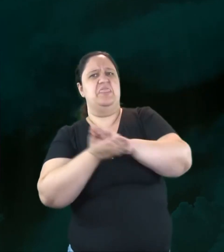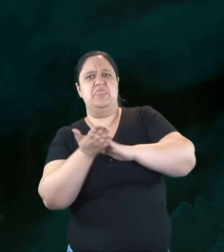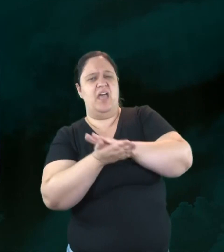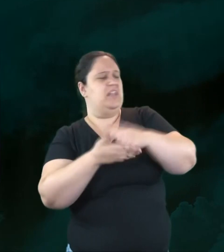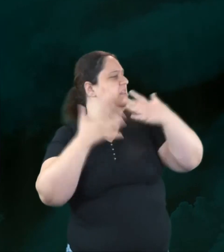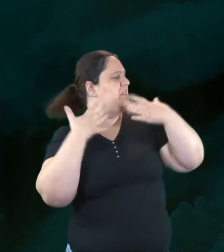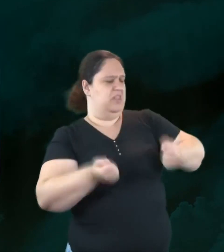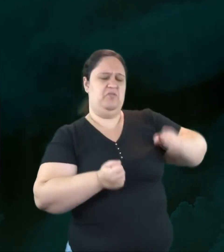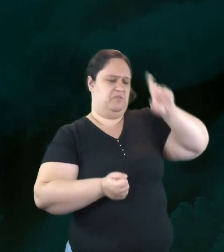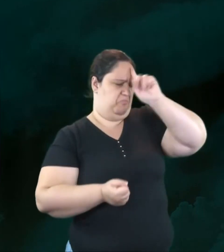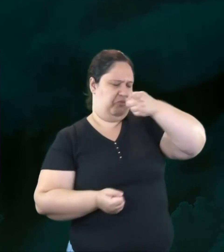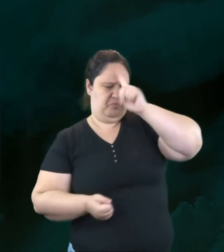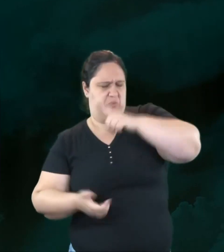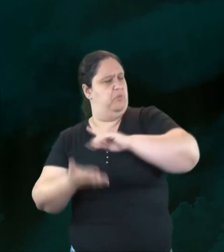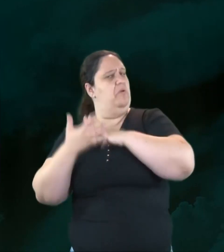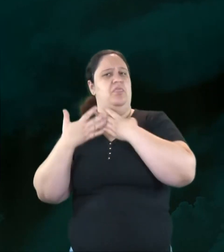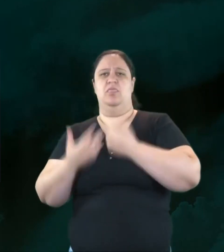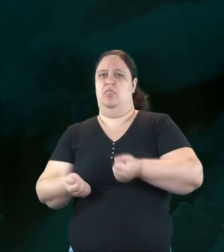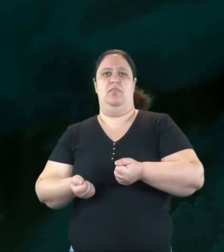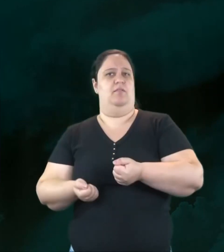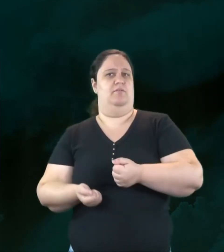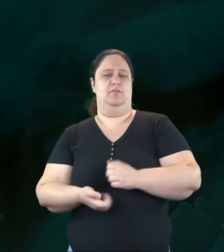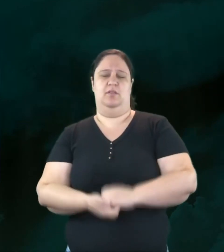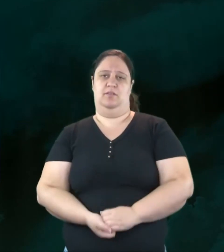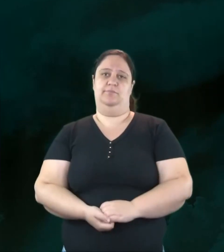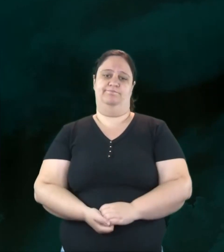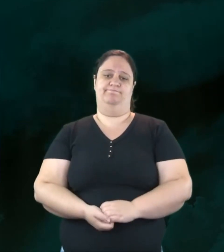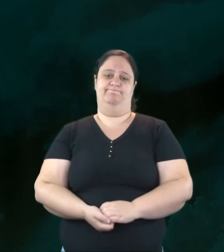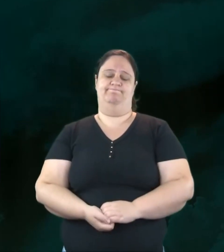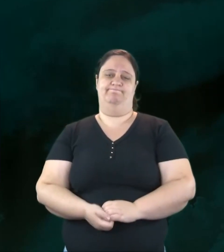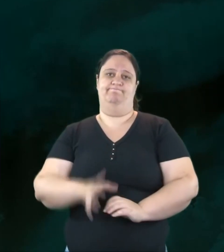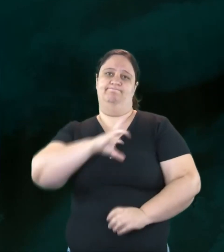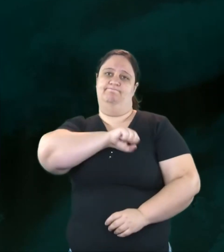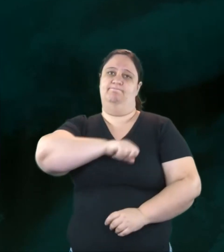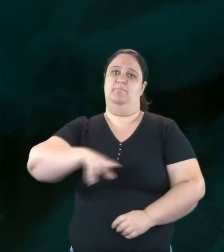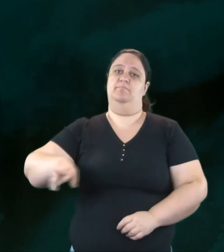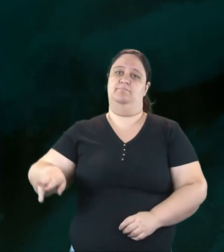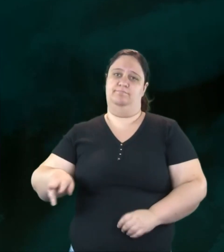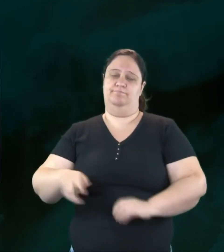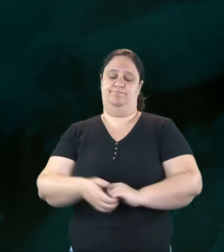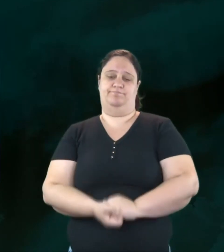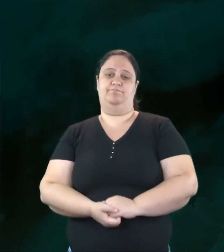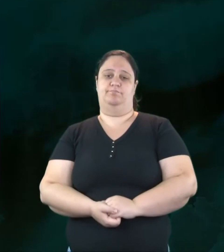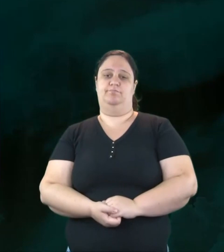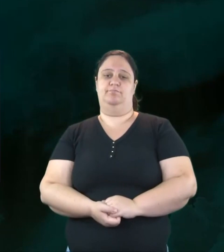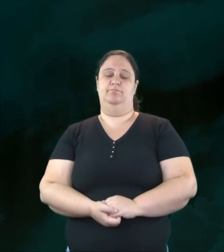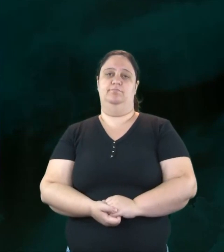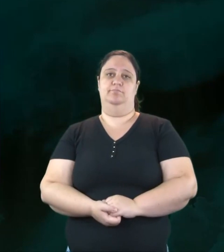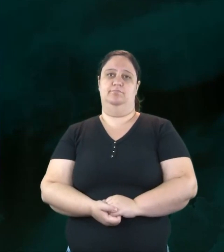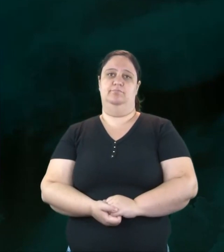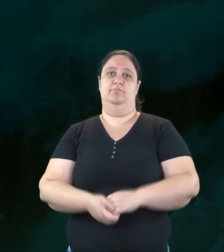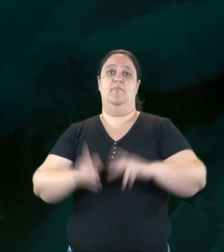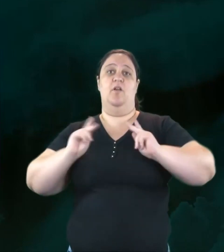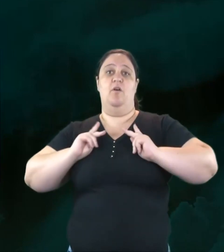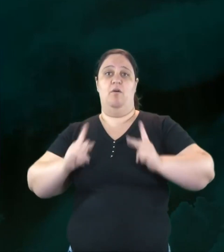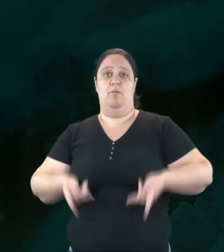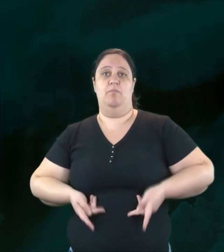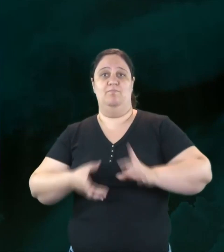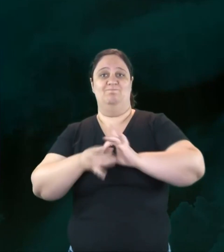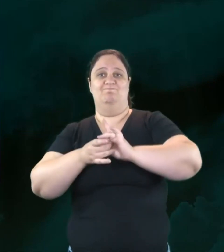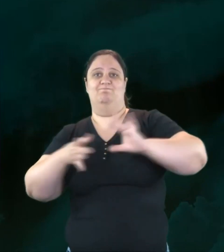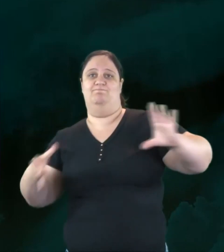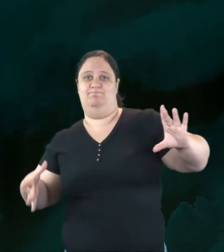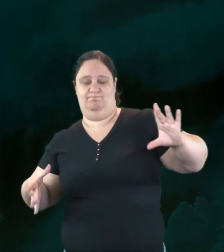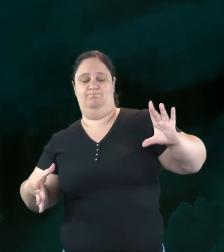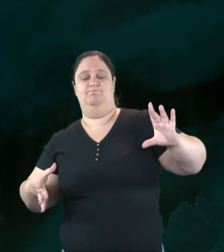e todo direito que você tem sobre nós. Queridos irmãos, esse homem desconectado do jardim do Éden.